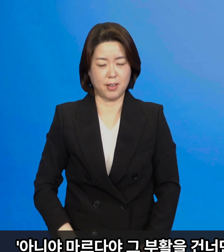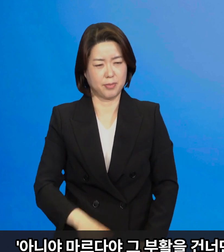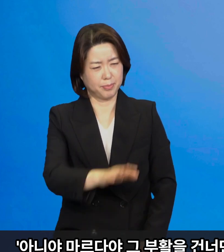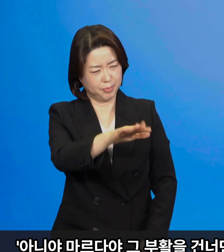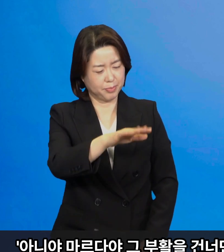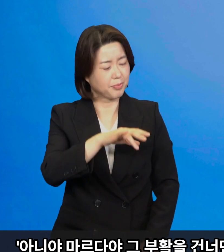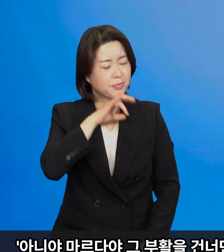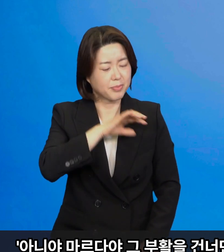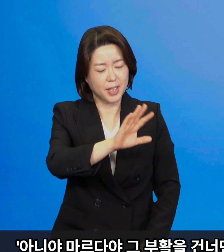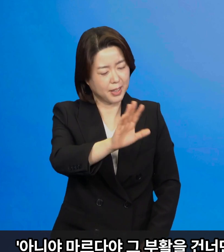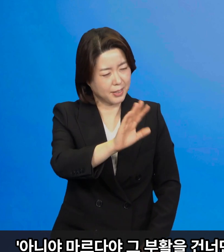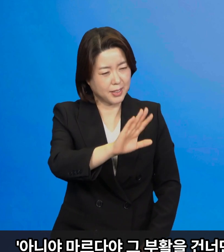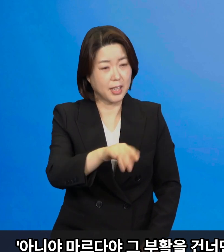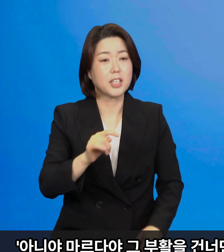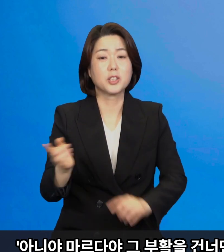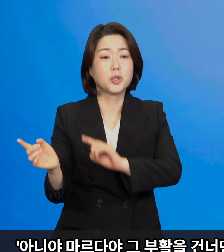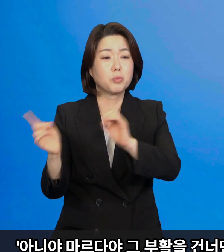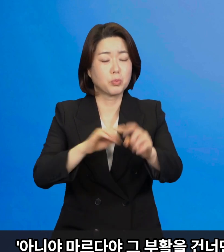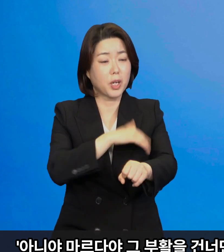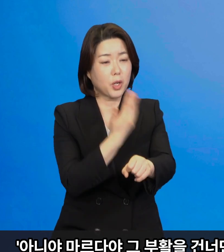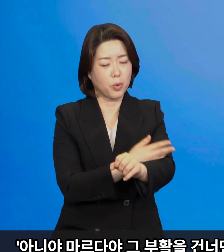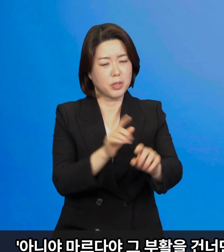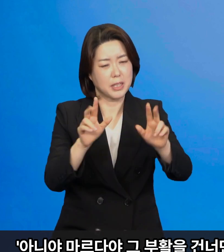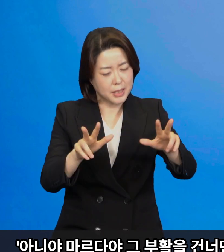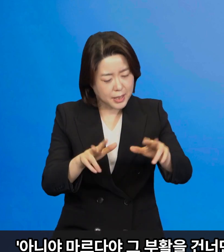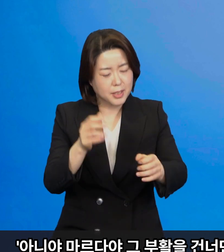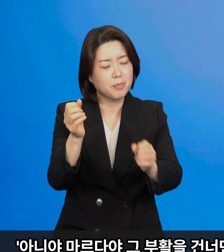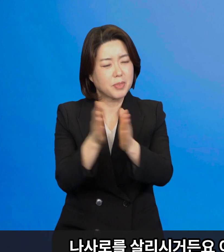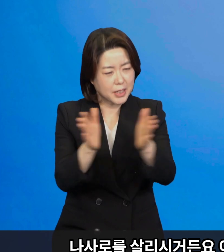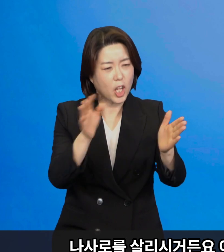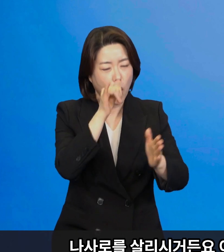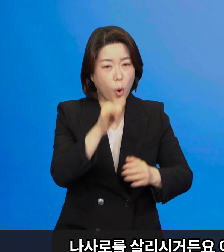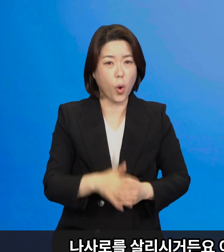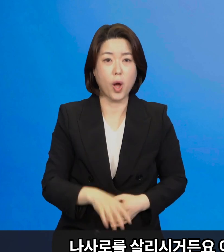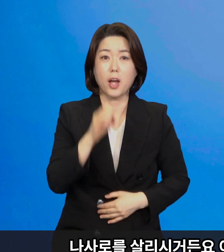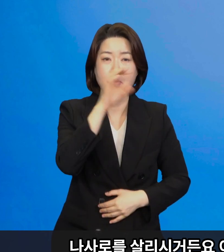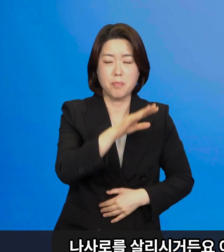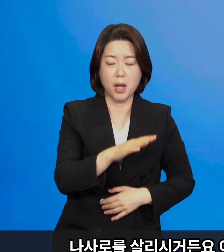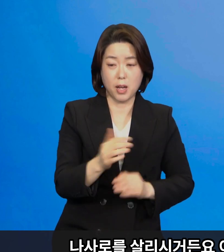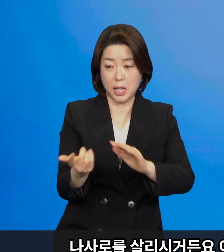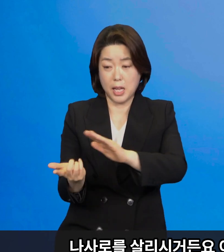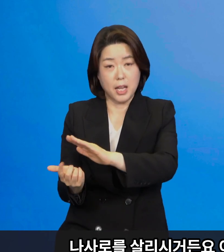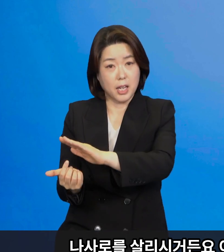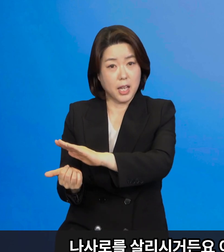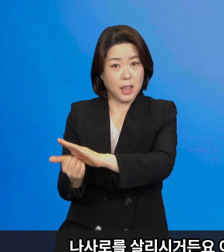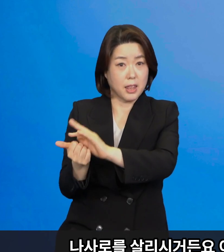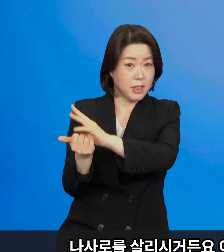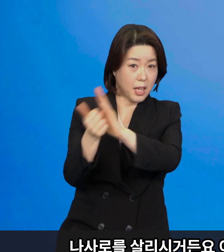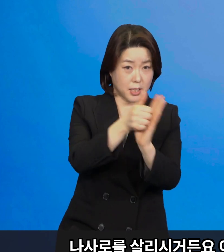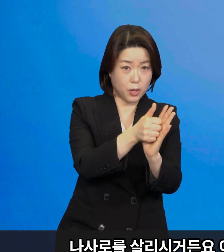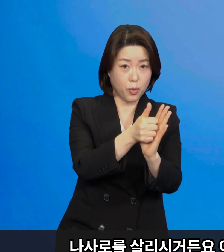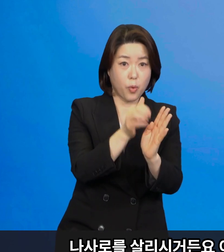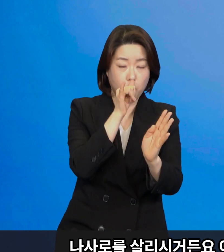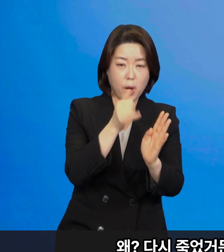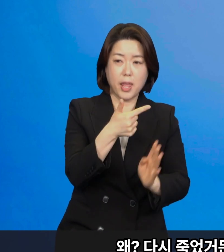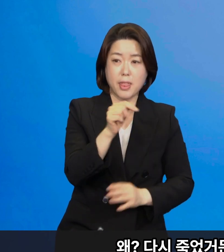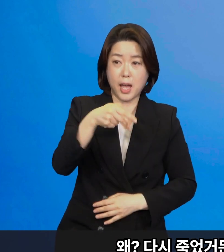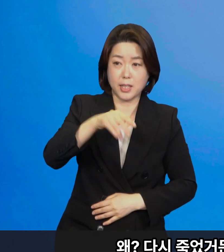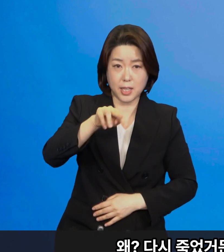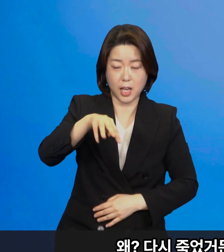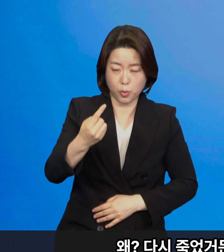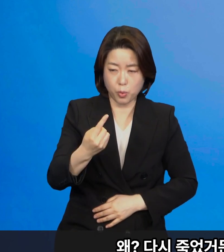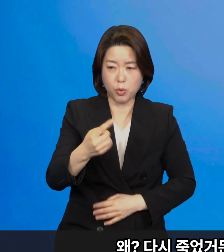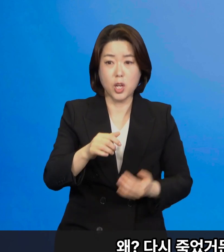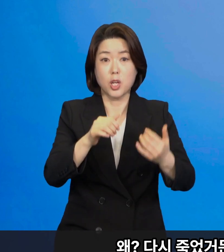마르다야, 그 부활의 권능은 이미 시작이 된 거야 라고 하면서 나사로를 살리시거든요. 이 나사로는 부활이 아닙니다. 왜?